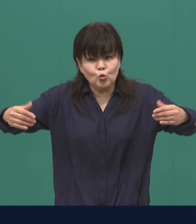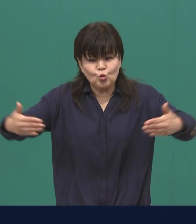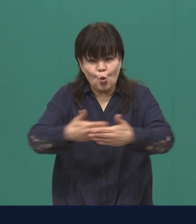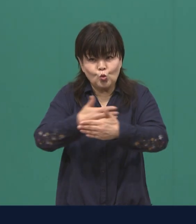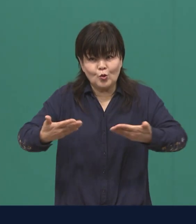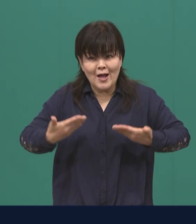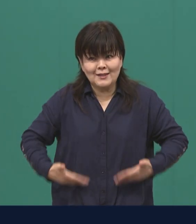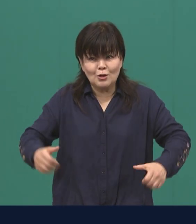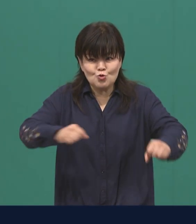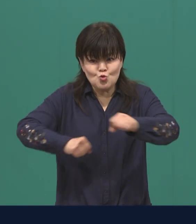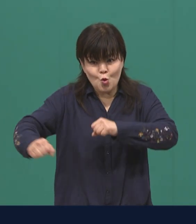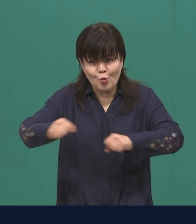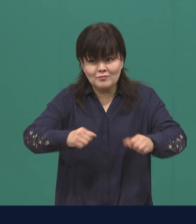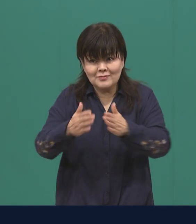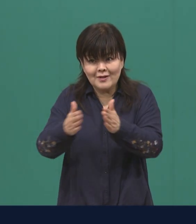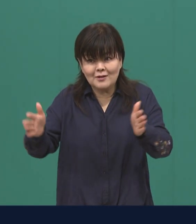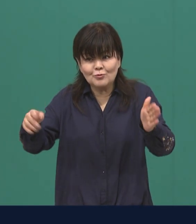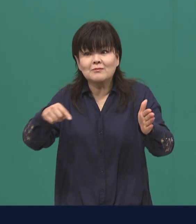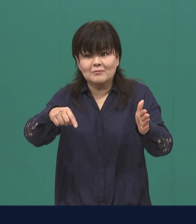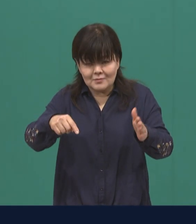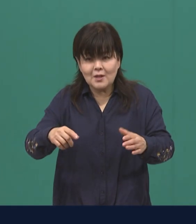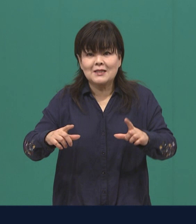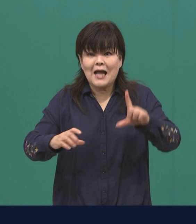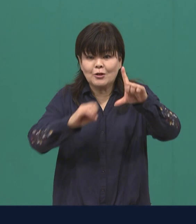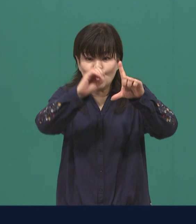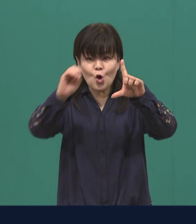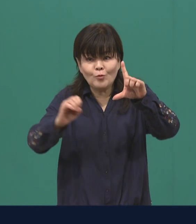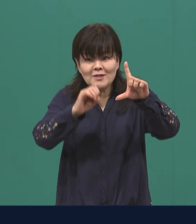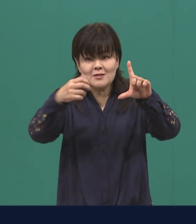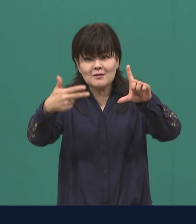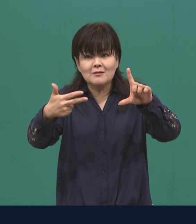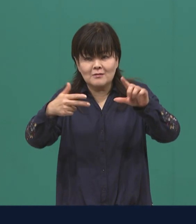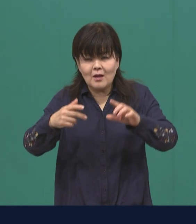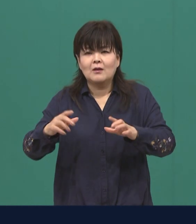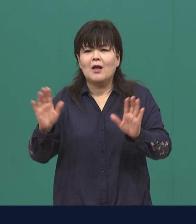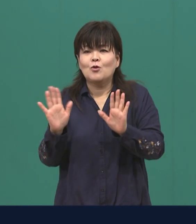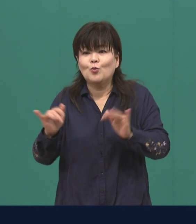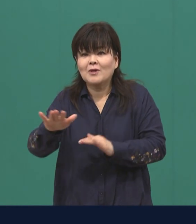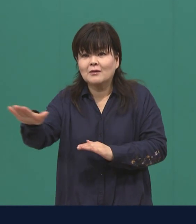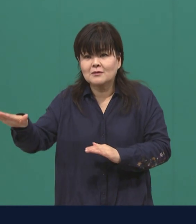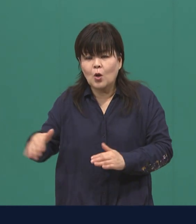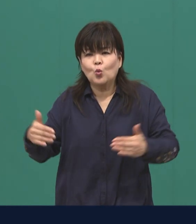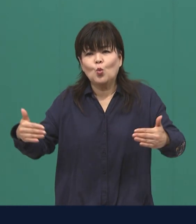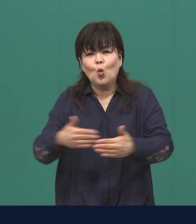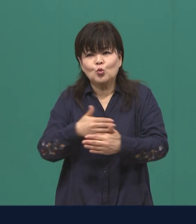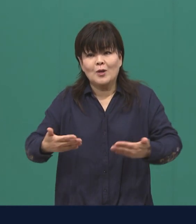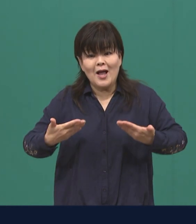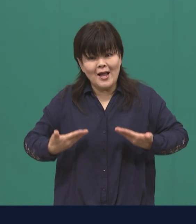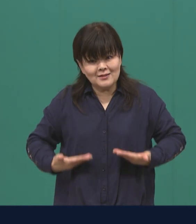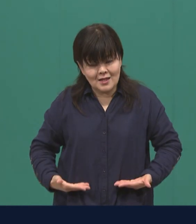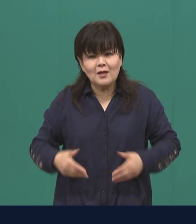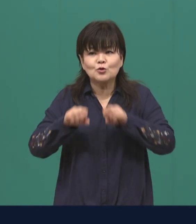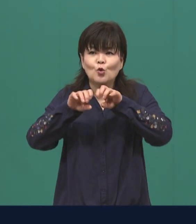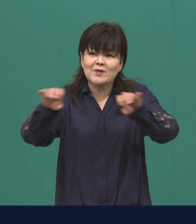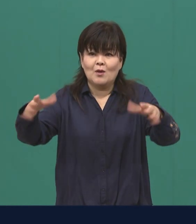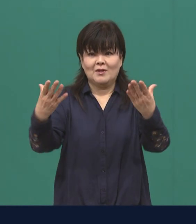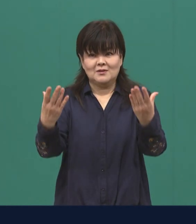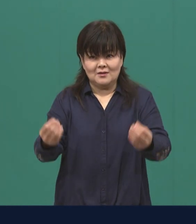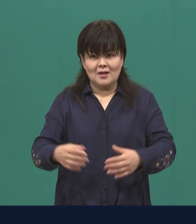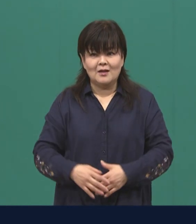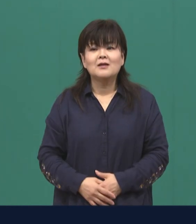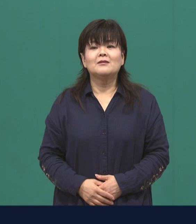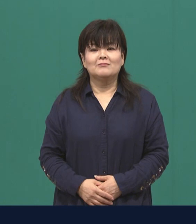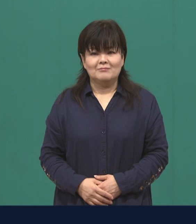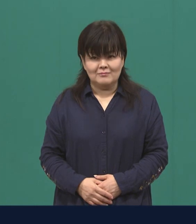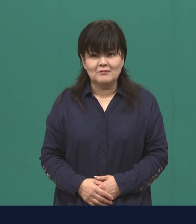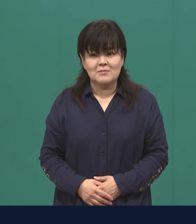秋の全国交通安全運動が展開される中、東近江市で園児らが交通安全を呼びかけました